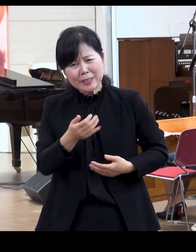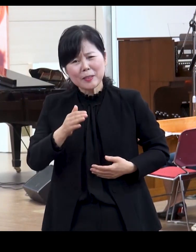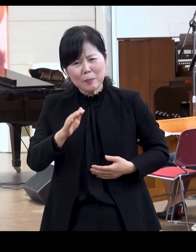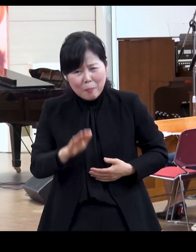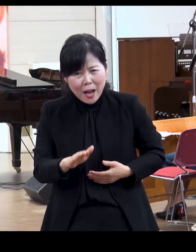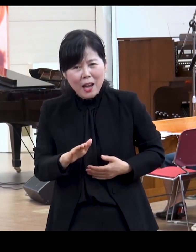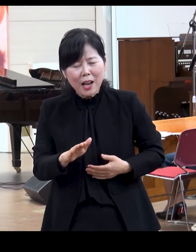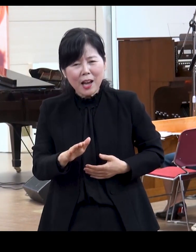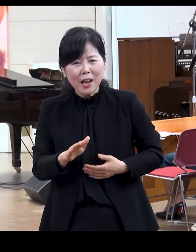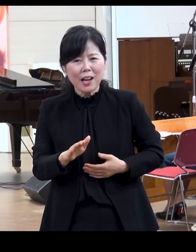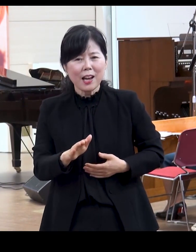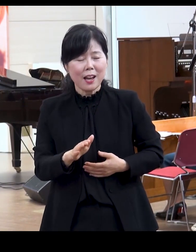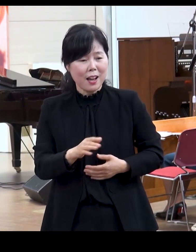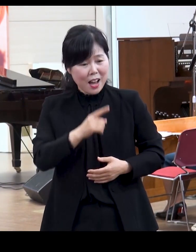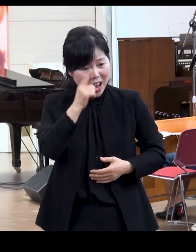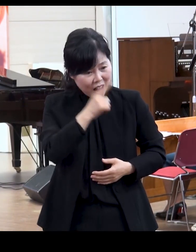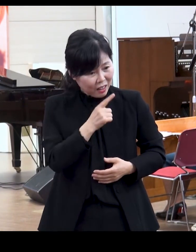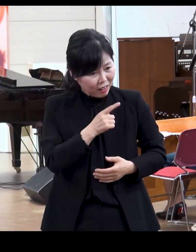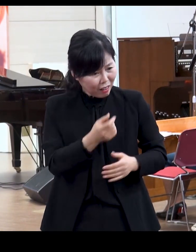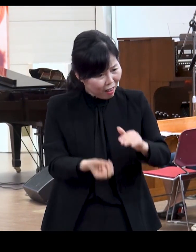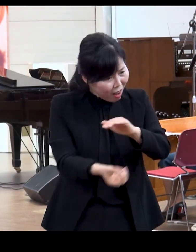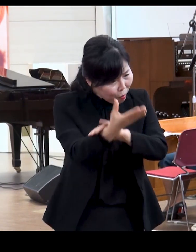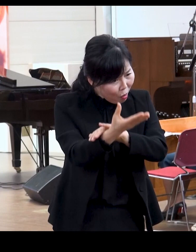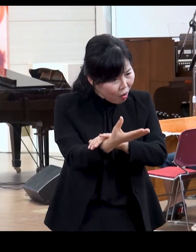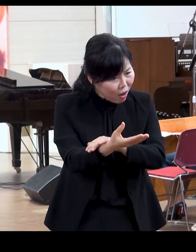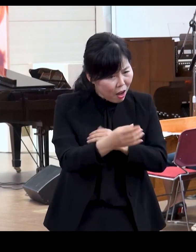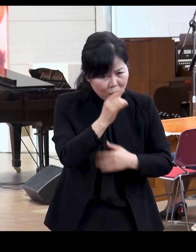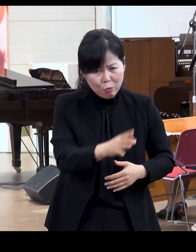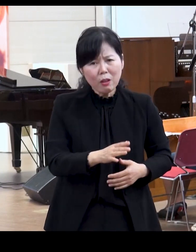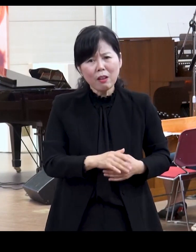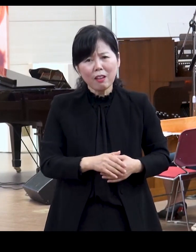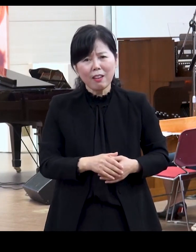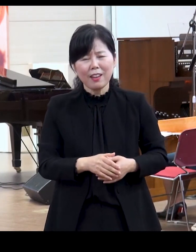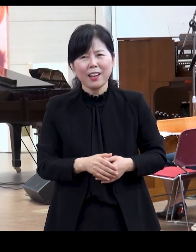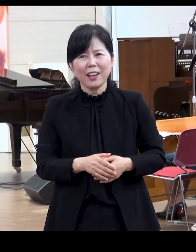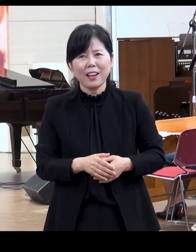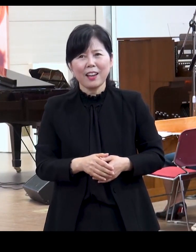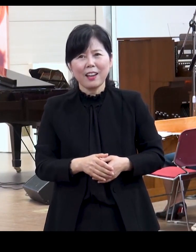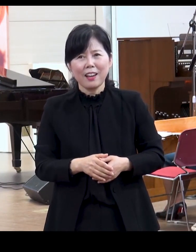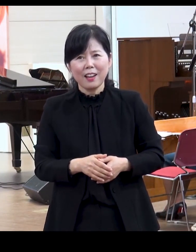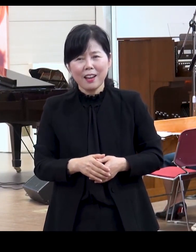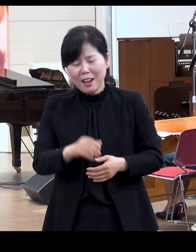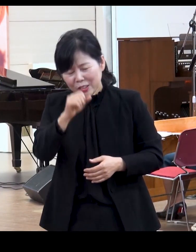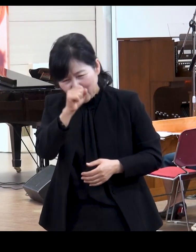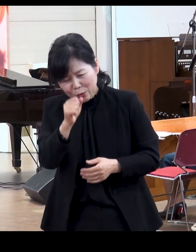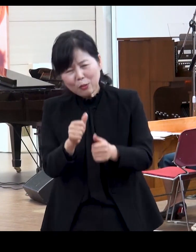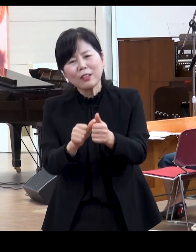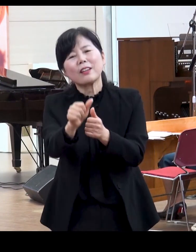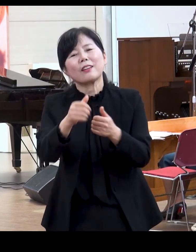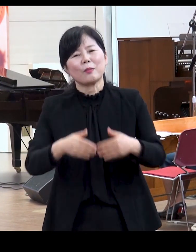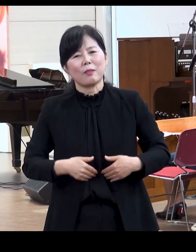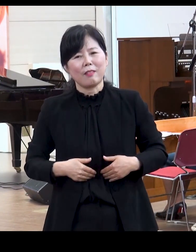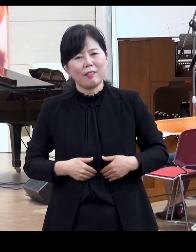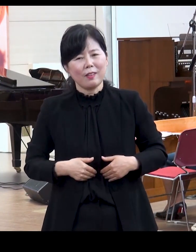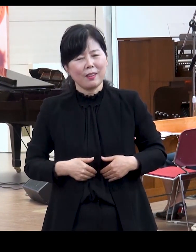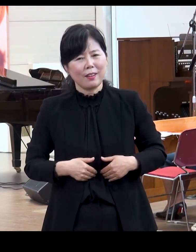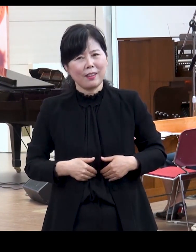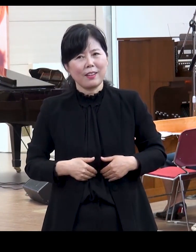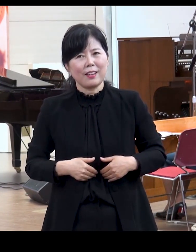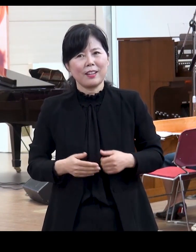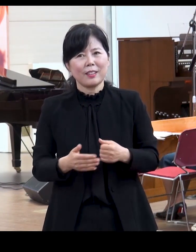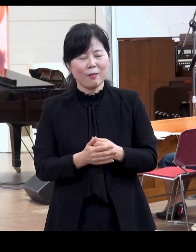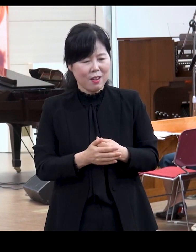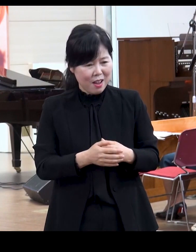도저히 아니어도요, 그러나 악에게 질 수는 없으니까, 악한 것한테 내 사랑하는 사람 빼앗길 수